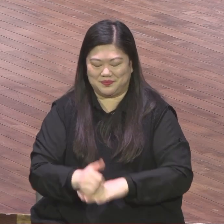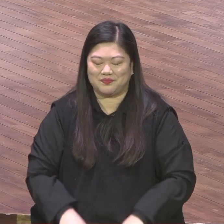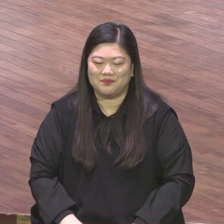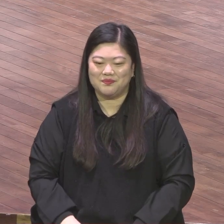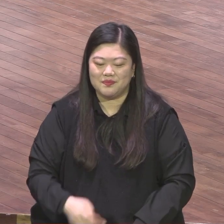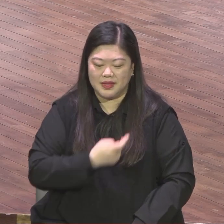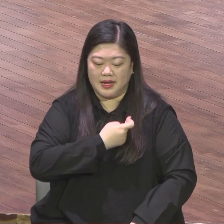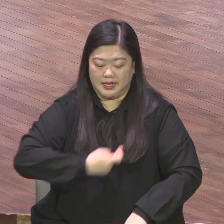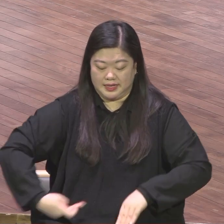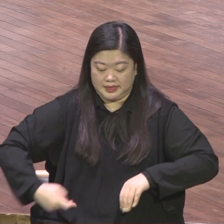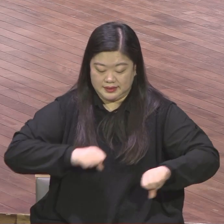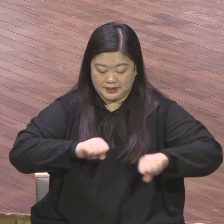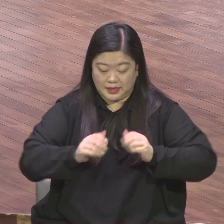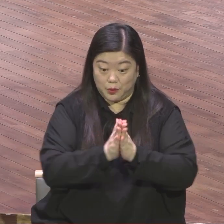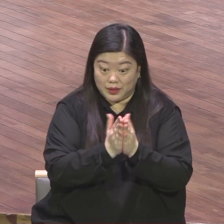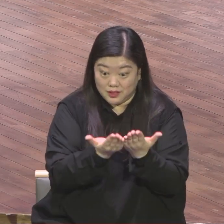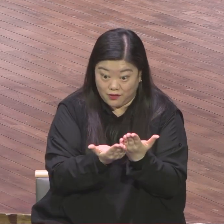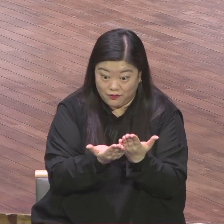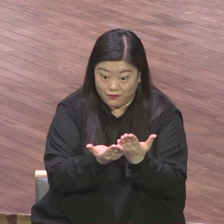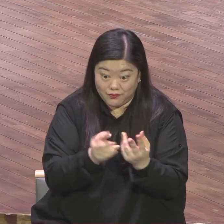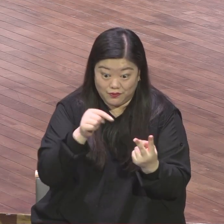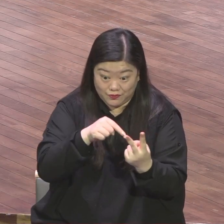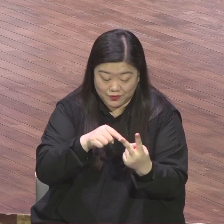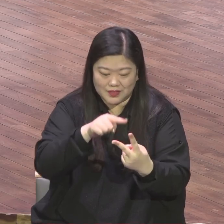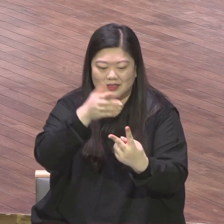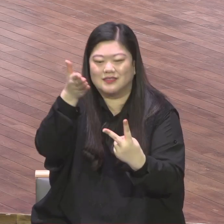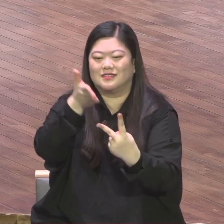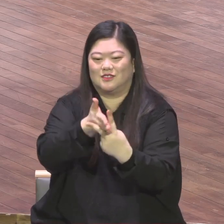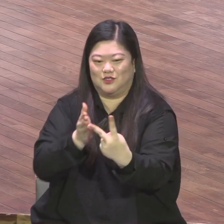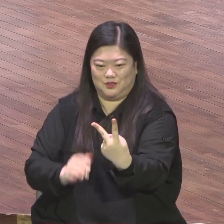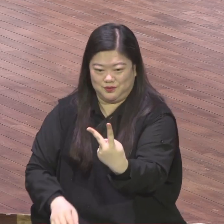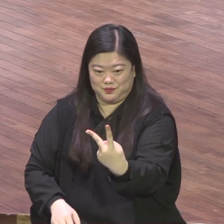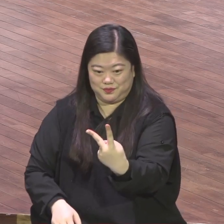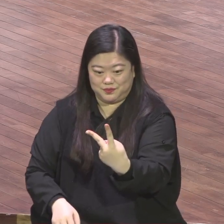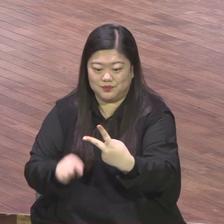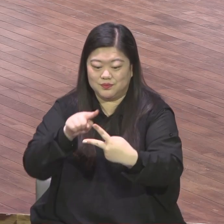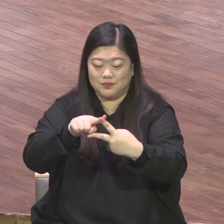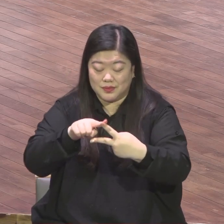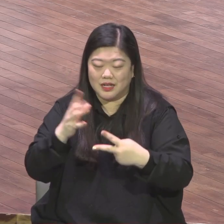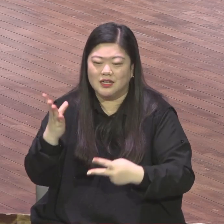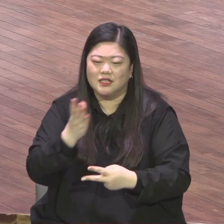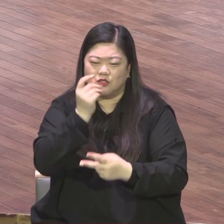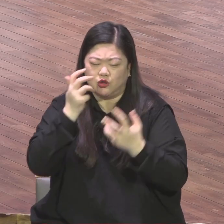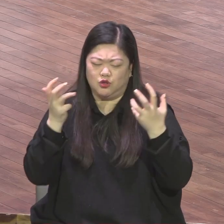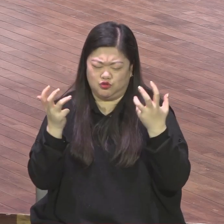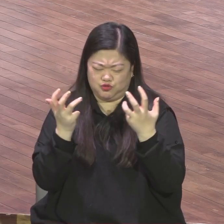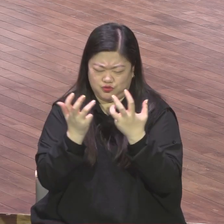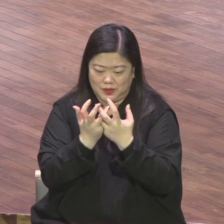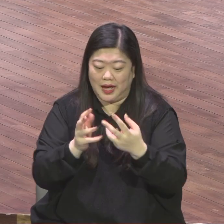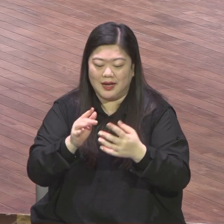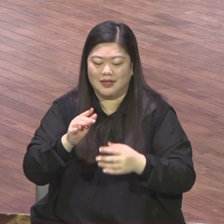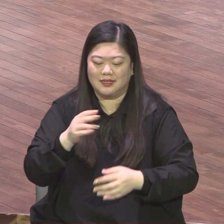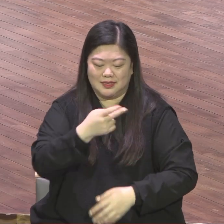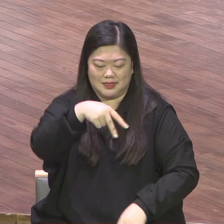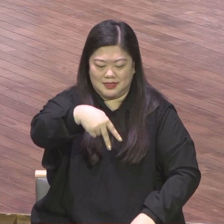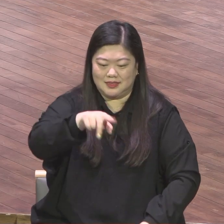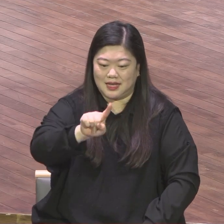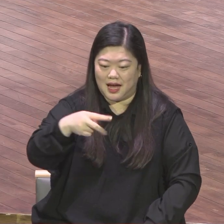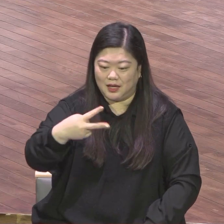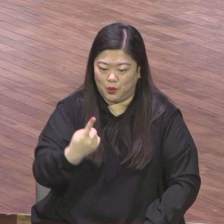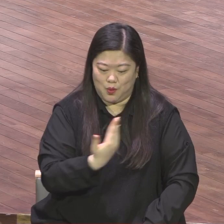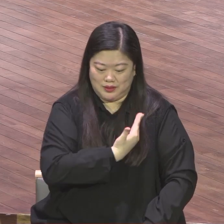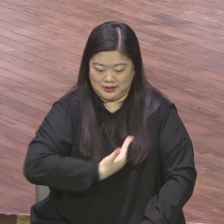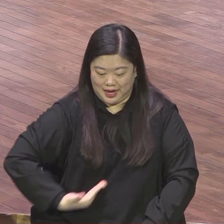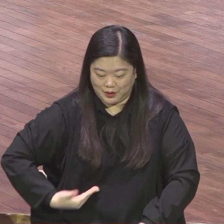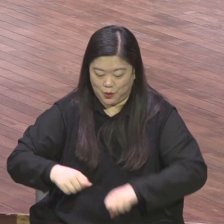30절 현장 회복의 두 가지 플랫폼을 대표적으로 오직 성령 충만을 강조하는 뭐요? 성령 행전이라 그래요.